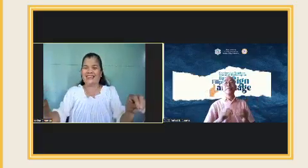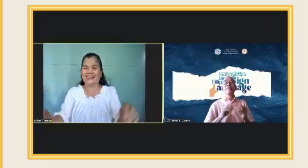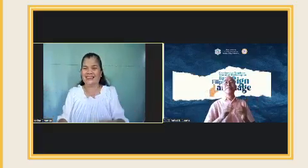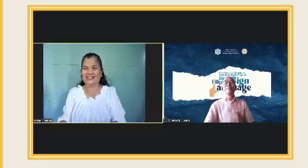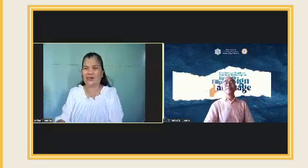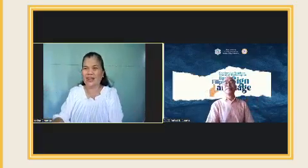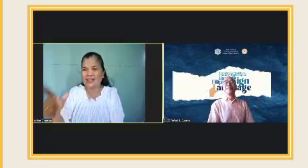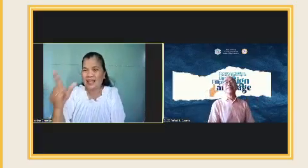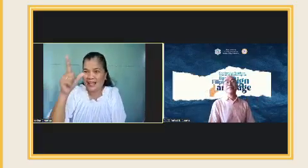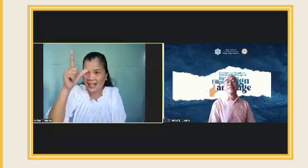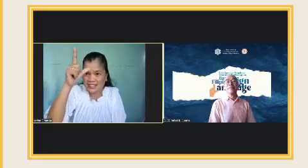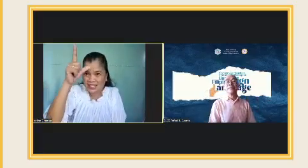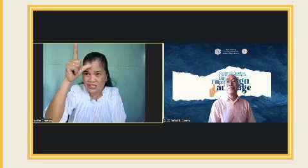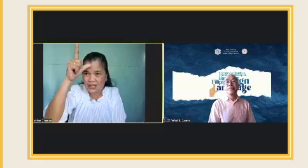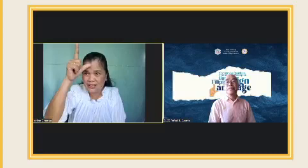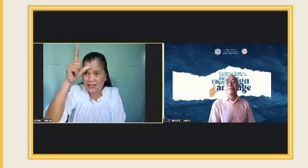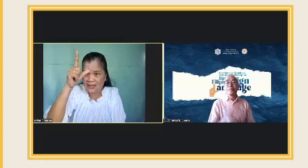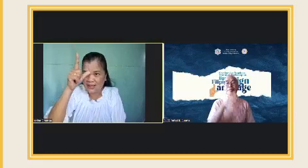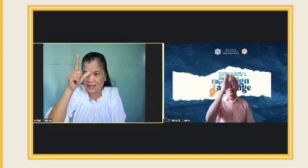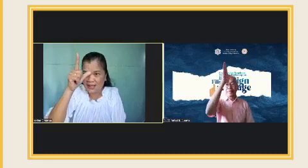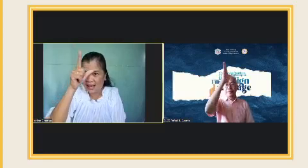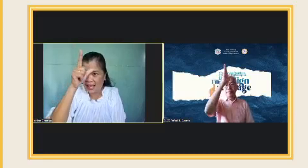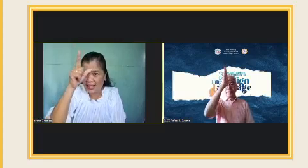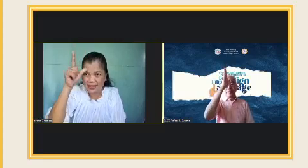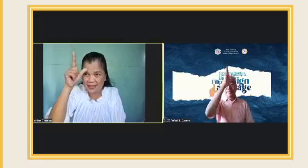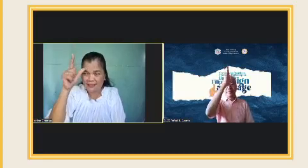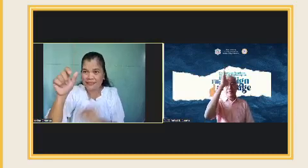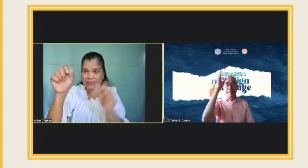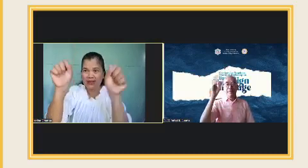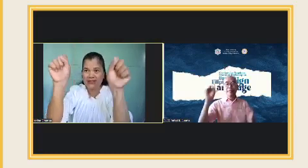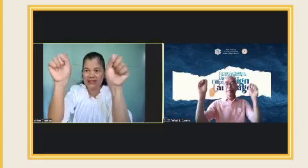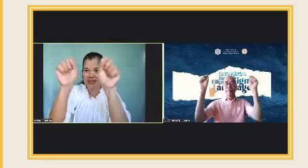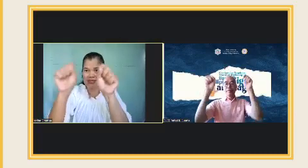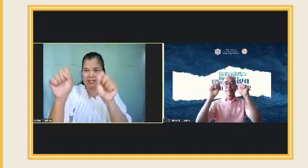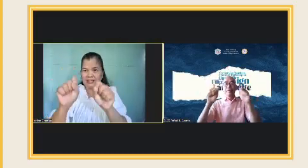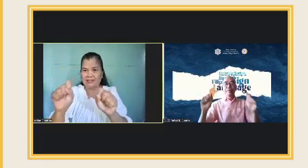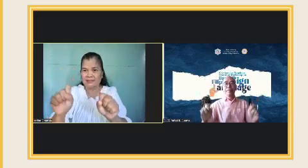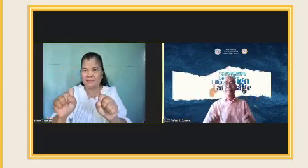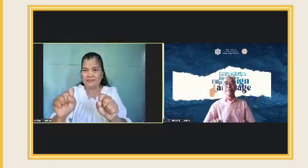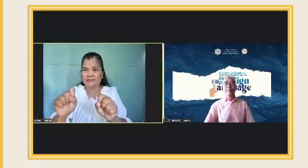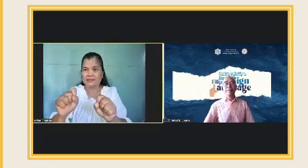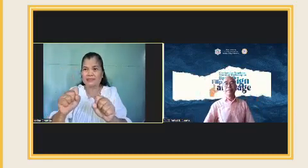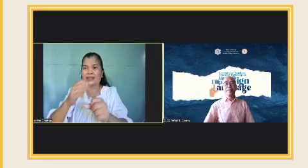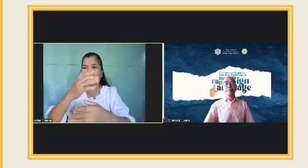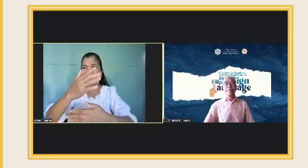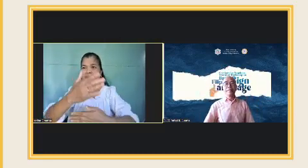Ayan. So ulit, Lent season, Lent season.